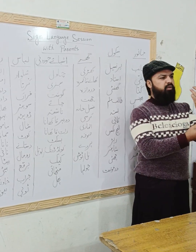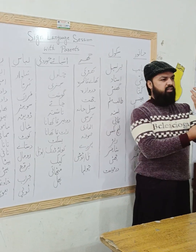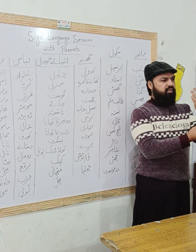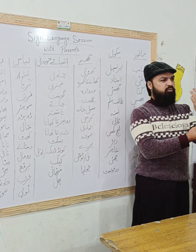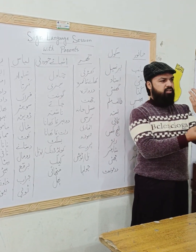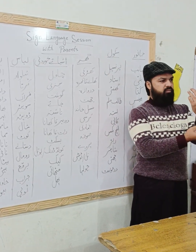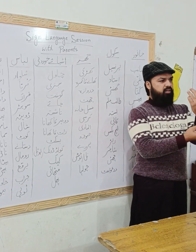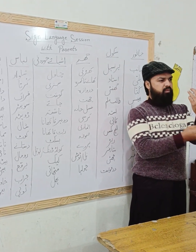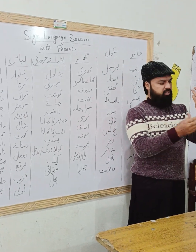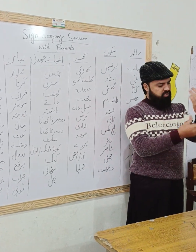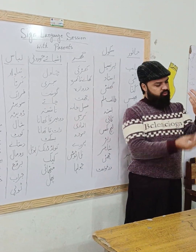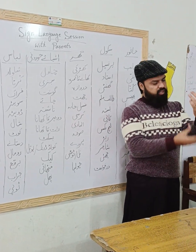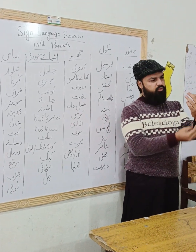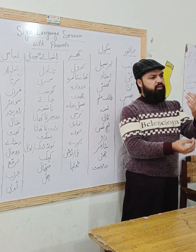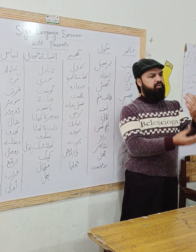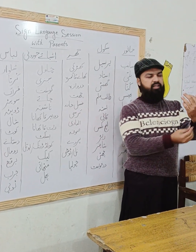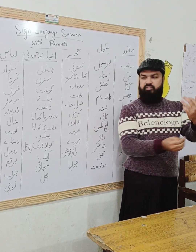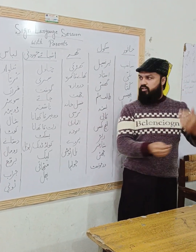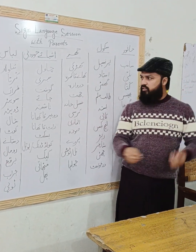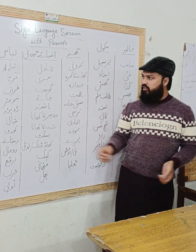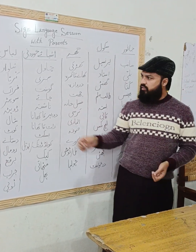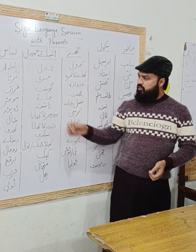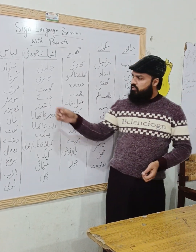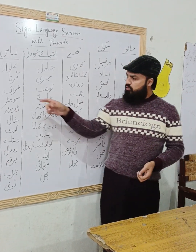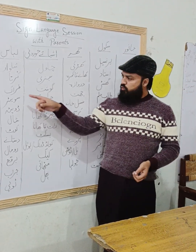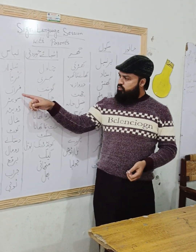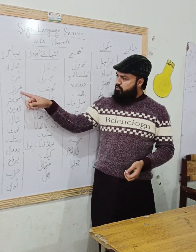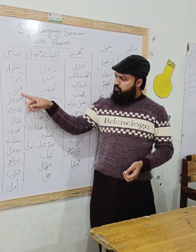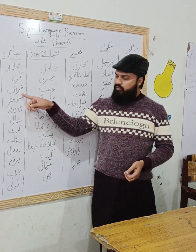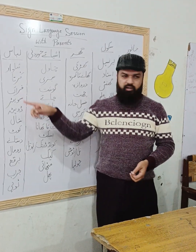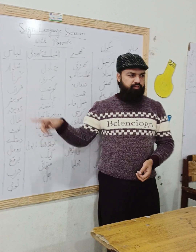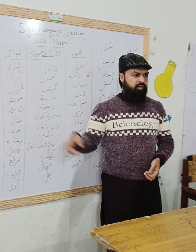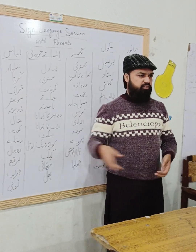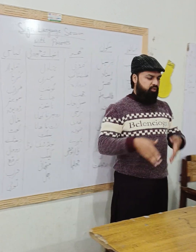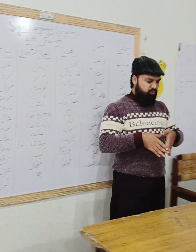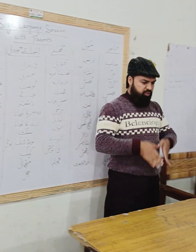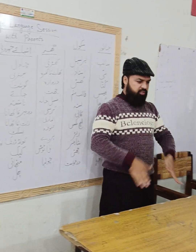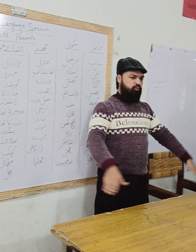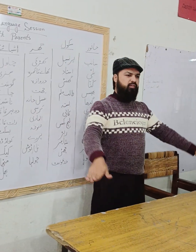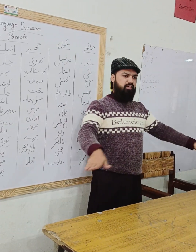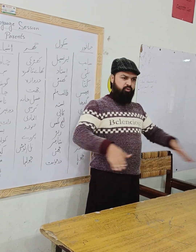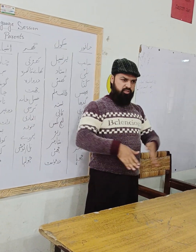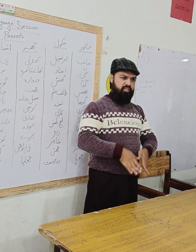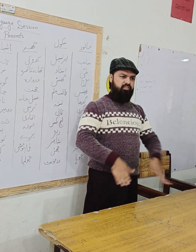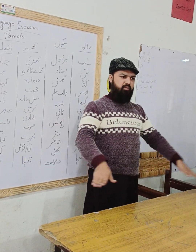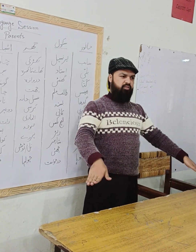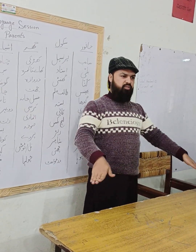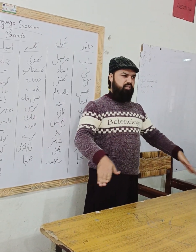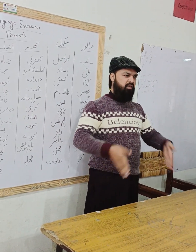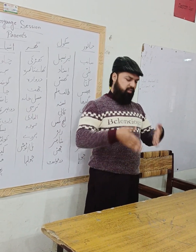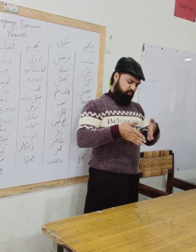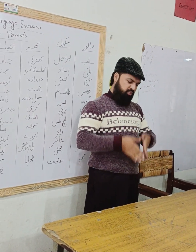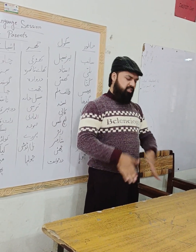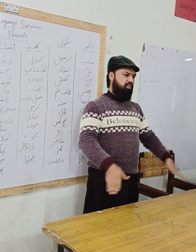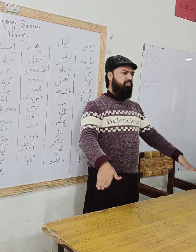है तो बटन वाला बताना, खुला है तो आपने ऐसे करना। उसके बाद फ्रॉक, फ्रॉक जो कि थोड़ी सी वो फ्लेयर में होती है, इस तरह बनी होती है, तो उसका यही इशारा